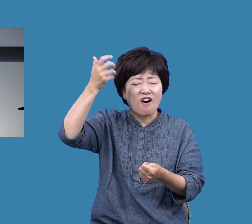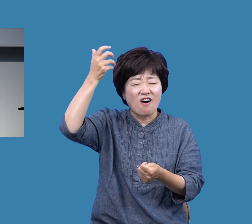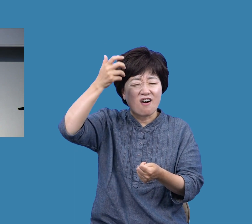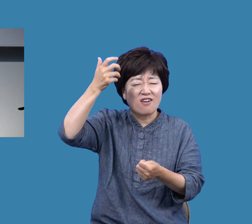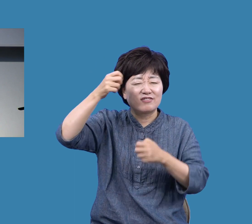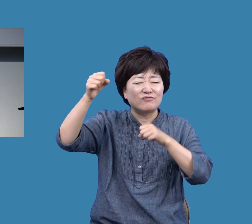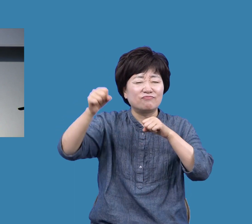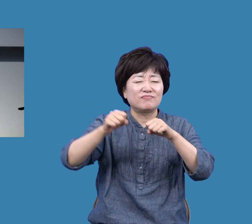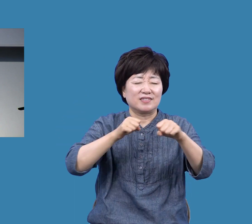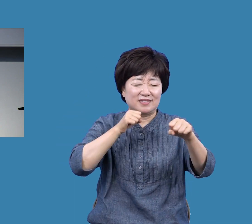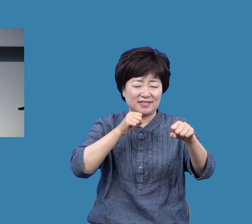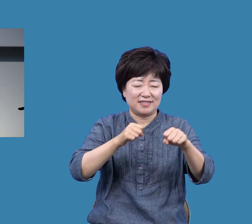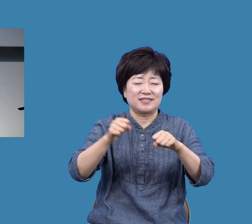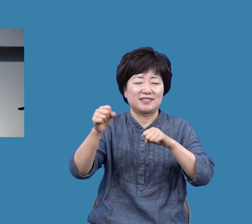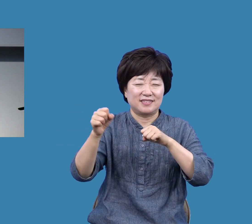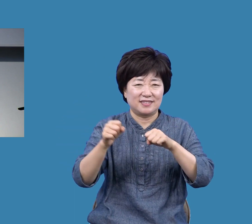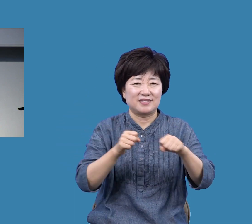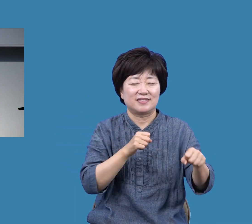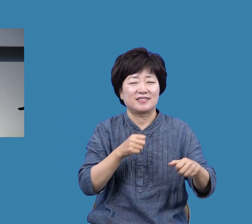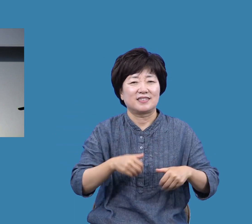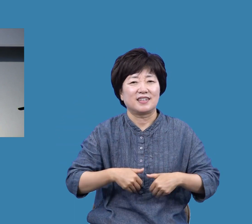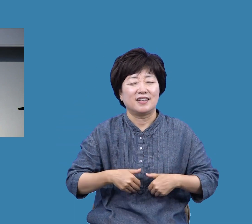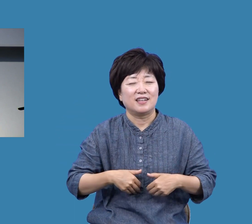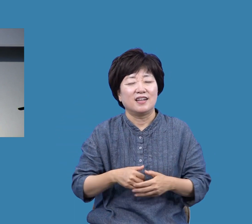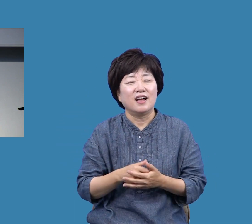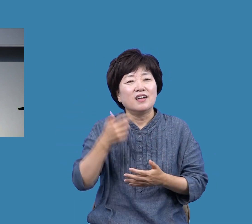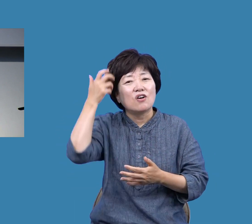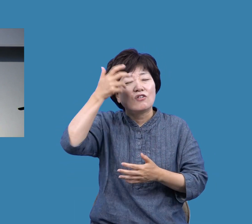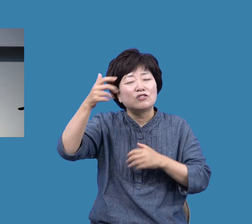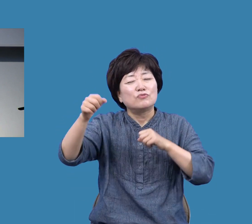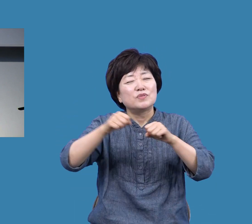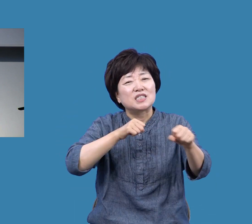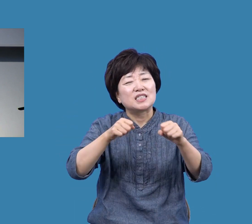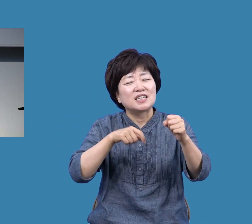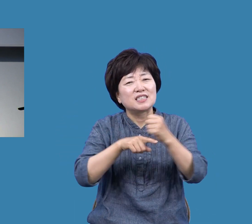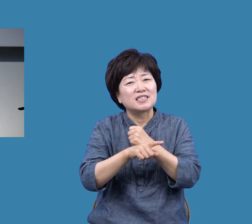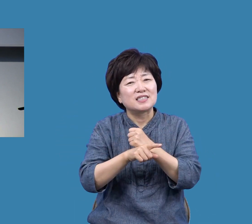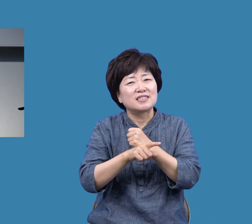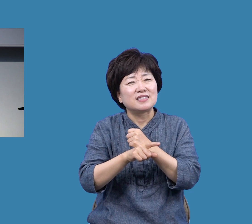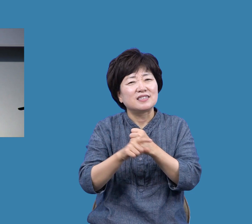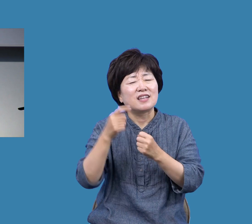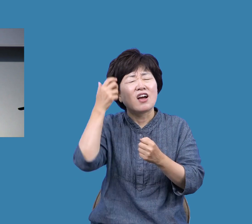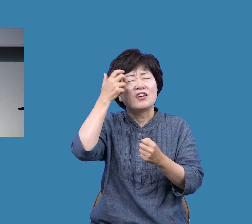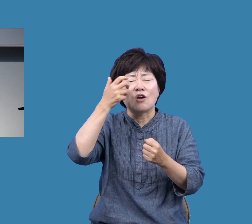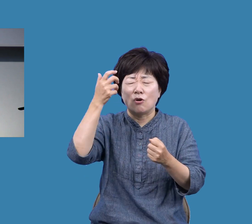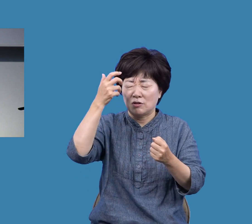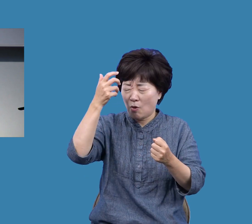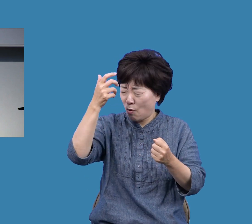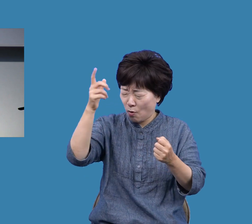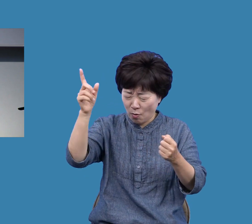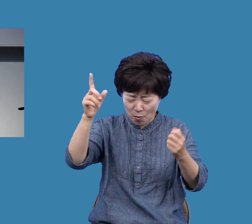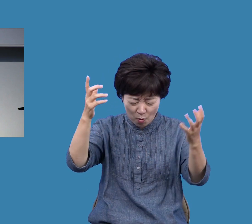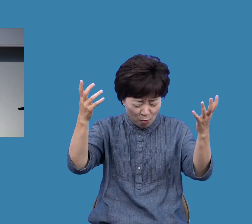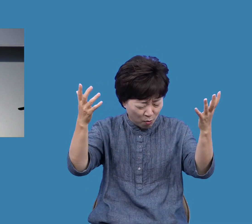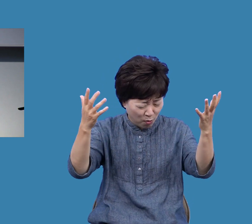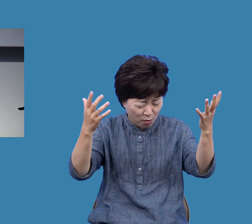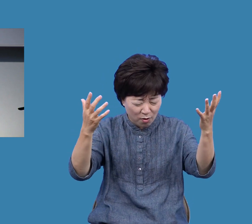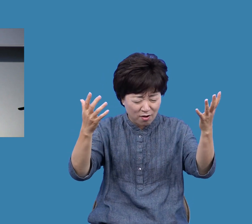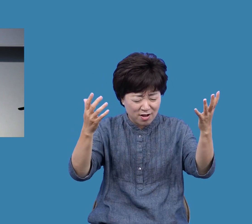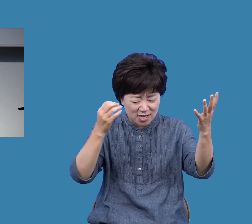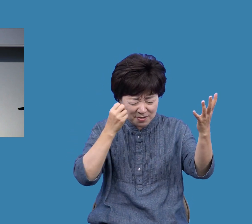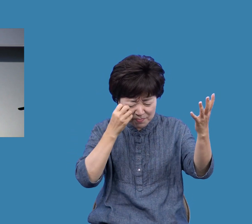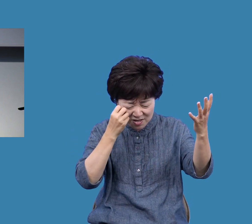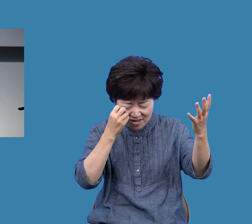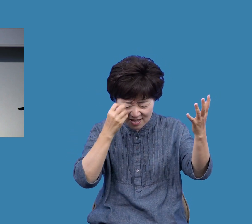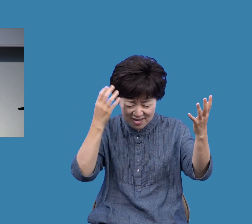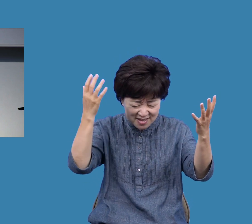아셔야 돼요. 영으로. 영으로 움직인다고 하는 건 영으로 이래가지고 뭐 신비하게 그렇게 따라가려는 게 아니야.